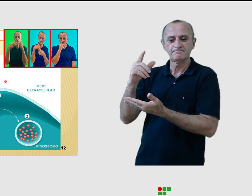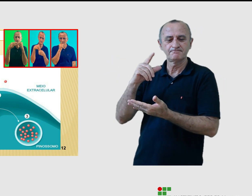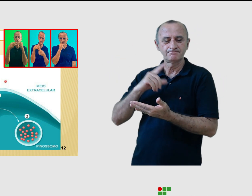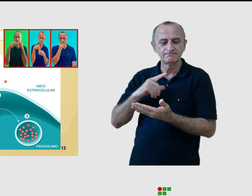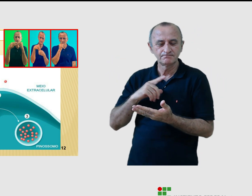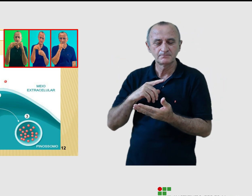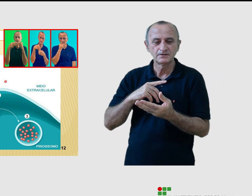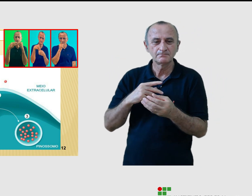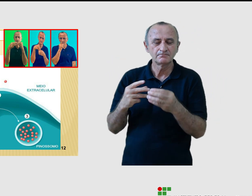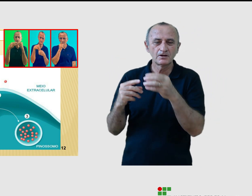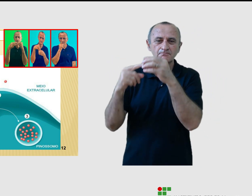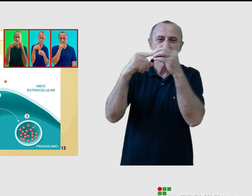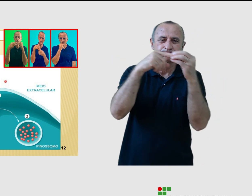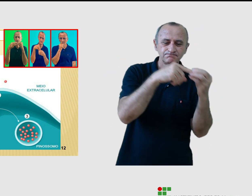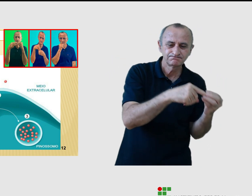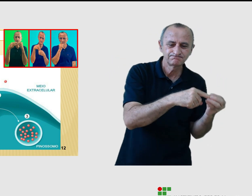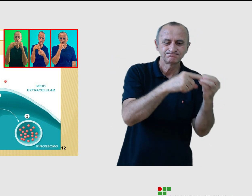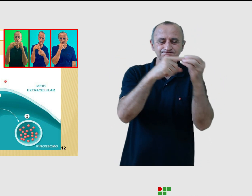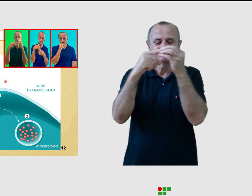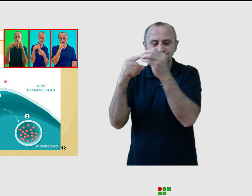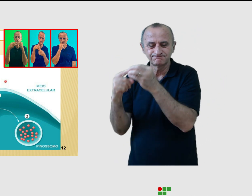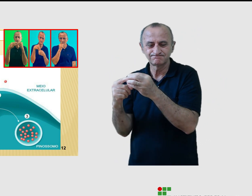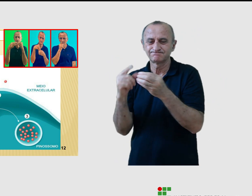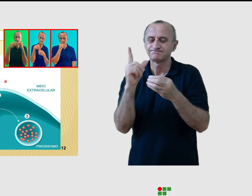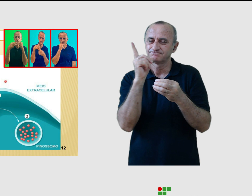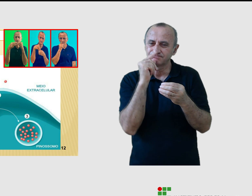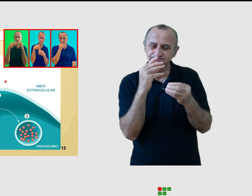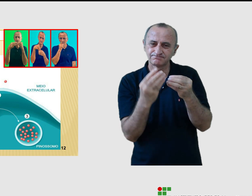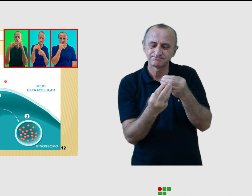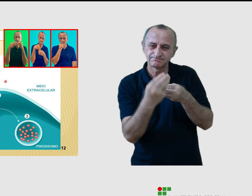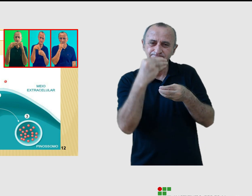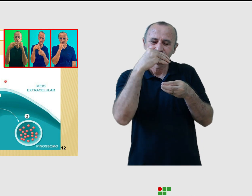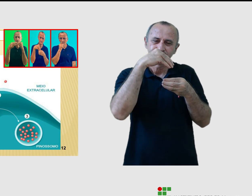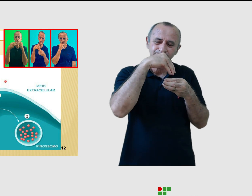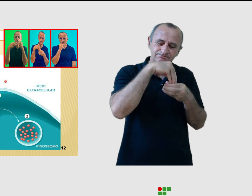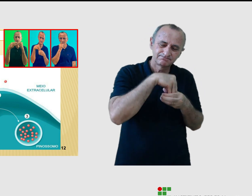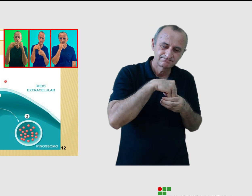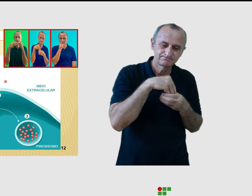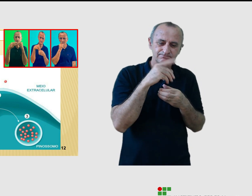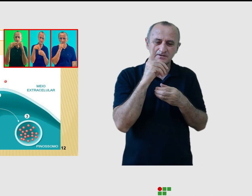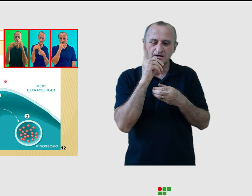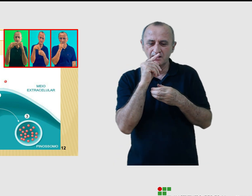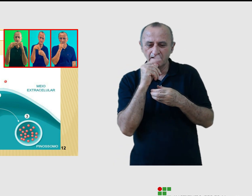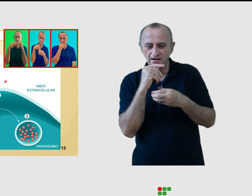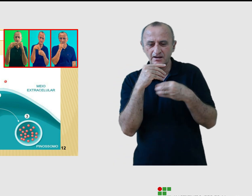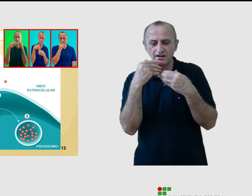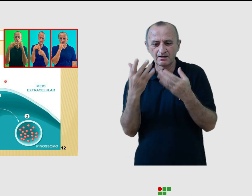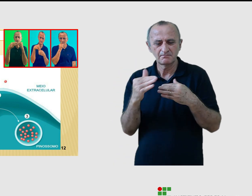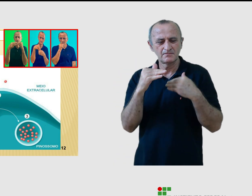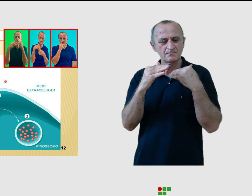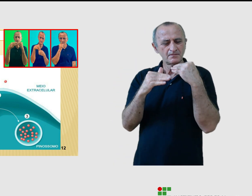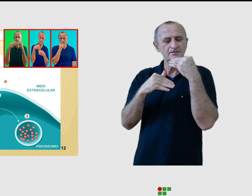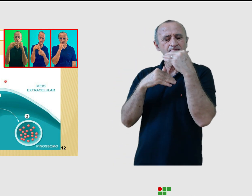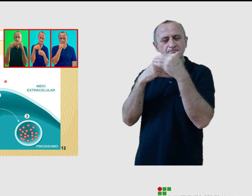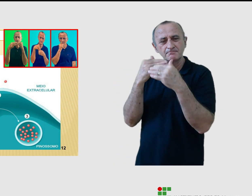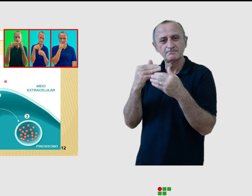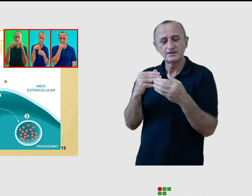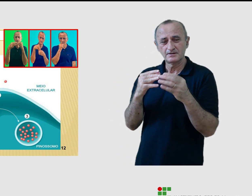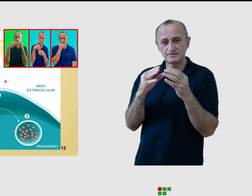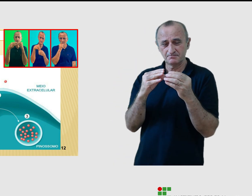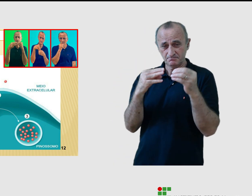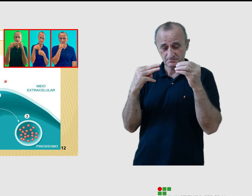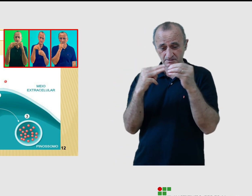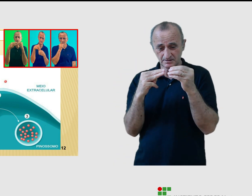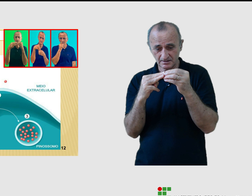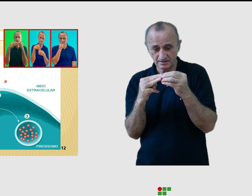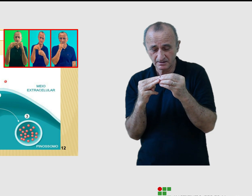Veja a figura no slide. Chamamos de pinocitose o processo em que a célula